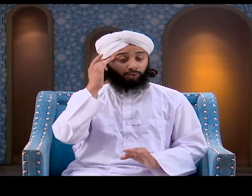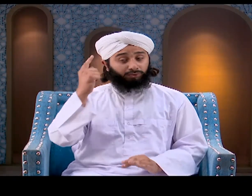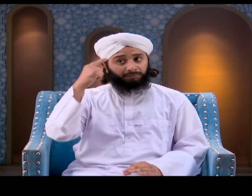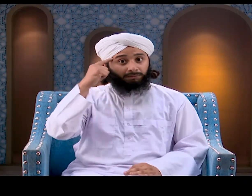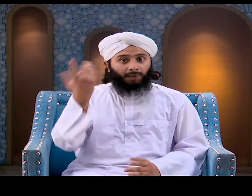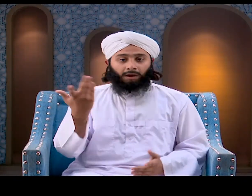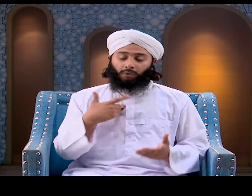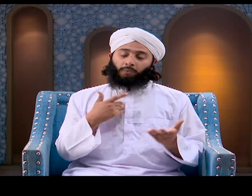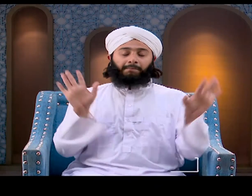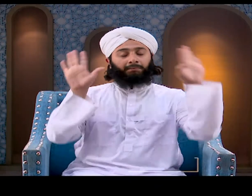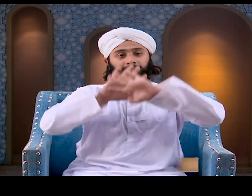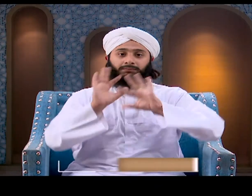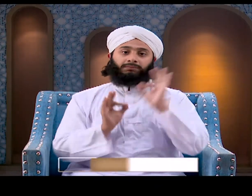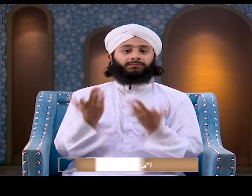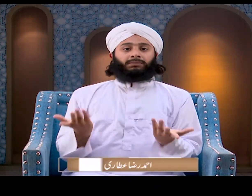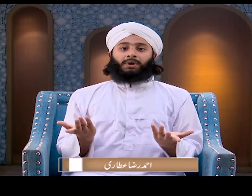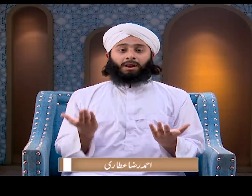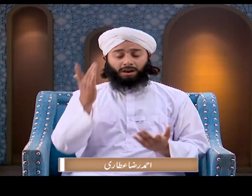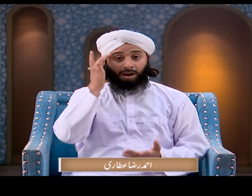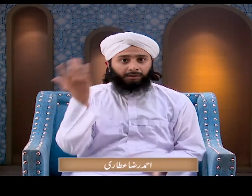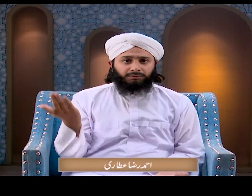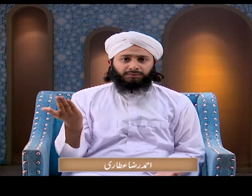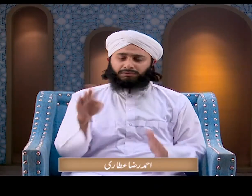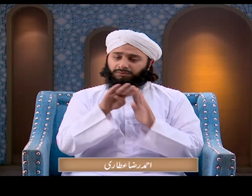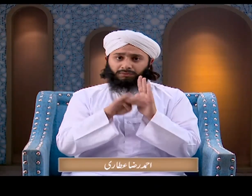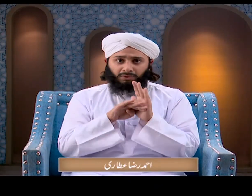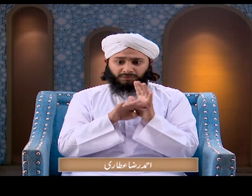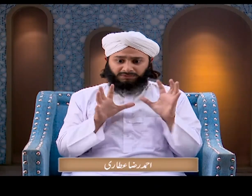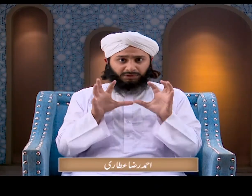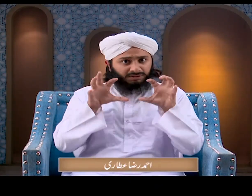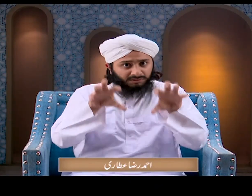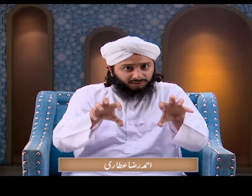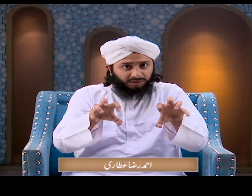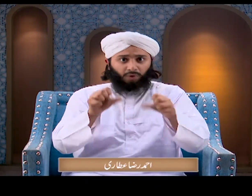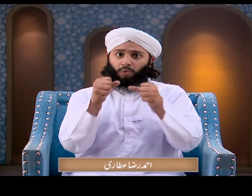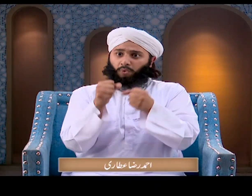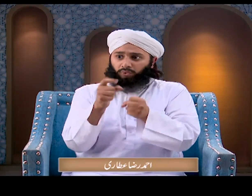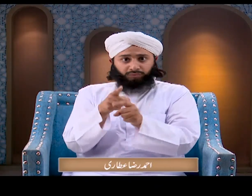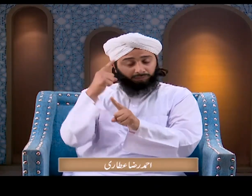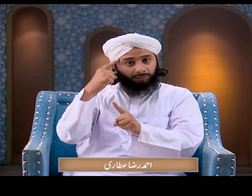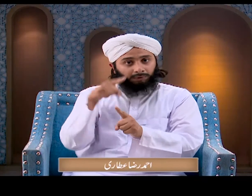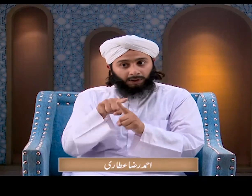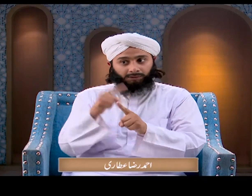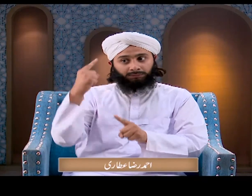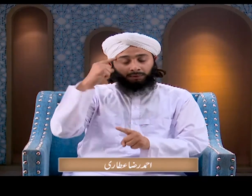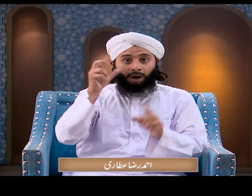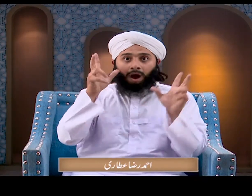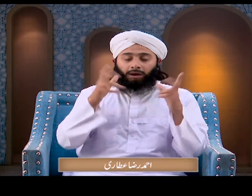میں بلی سے چھپ گیا ہوں. لیکن جب بلی اسے اپنے نوکیلے پنجوں میں پکڑتی ہے تو حقیقت پتہ چلتی ہے. مگر